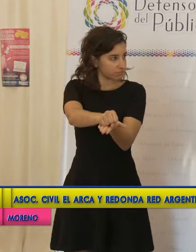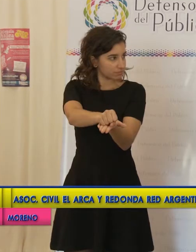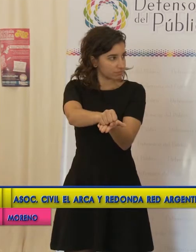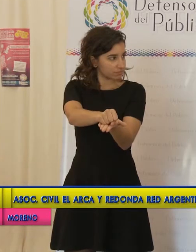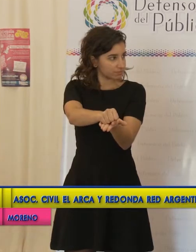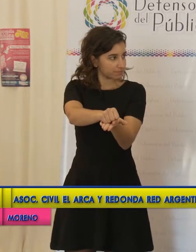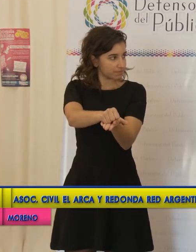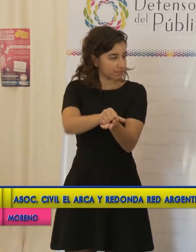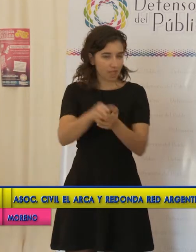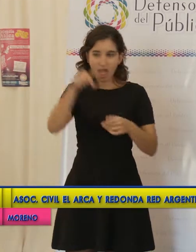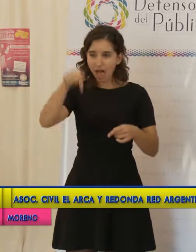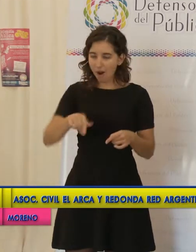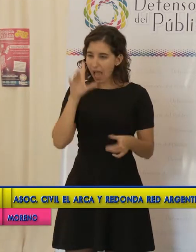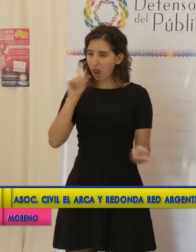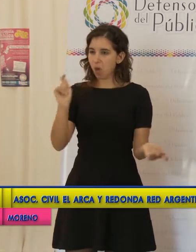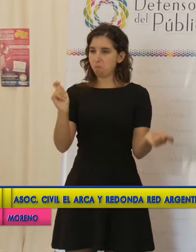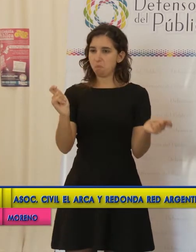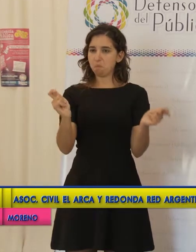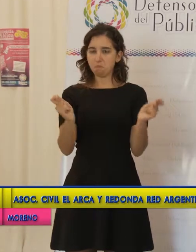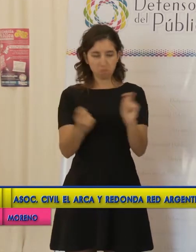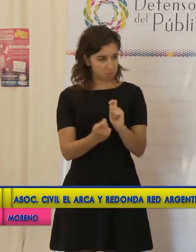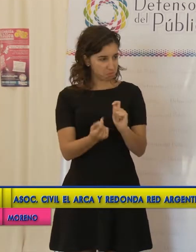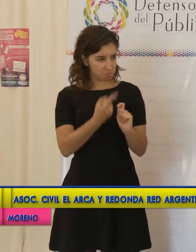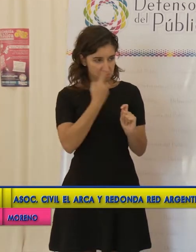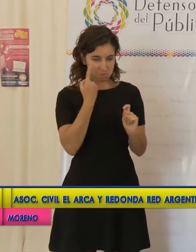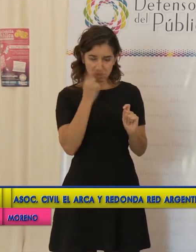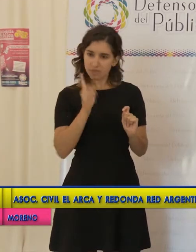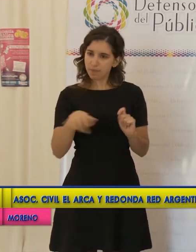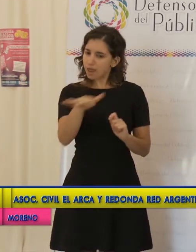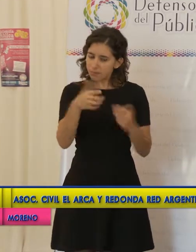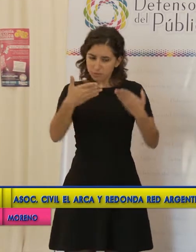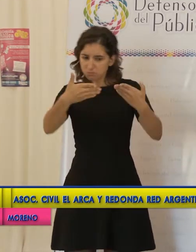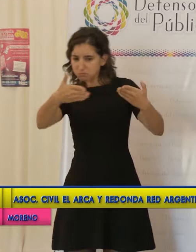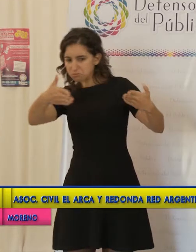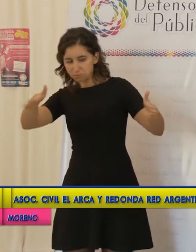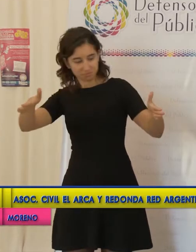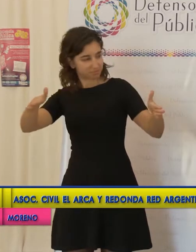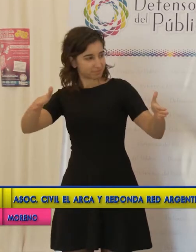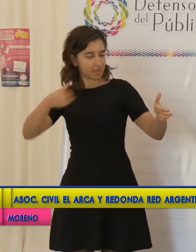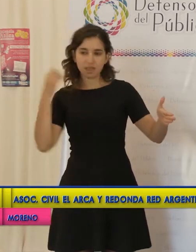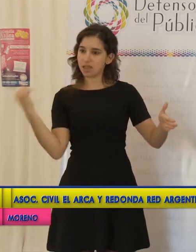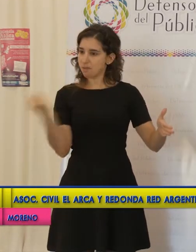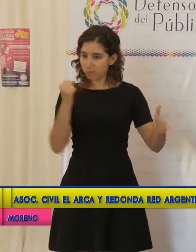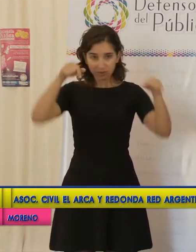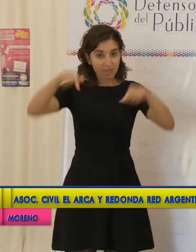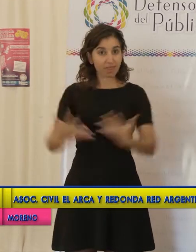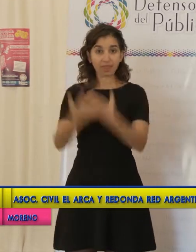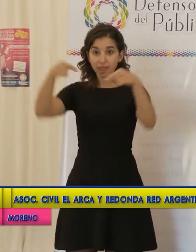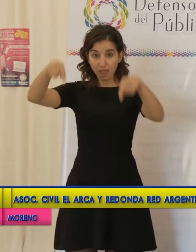hay también un movimiento, que los lugares se conquistan y los lugares se abren también. Entonces, para nosotros es fundamental estos